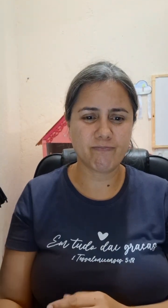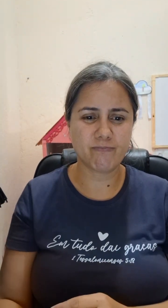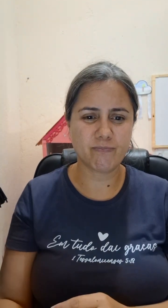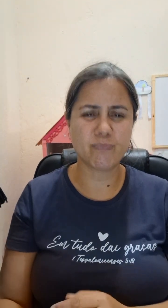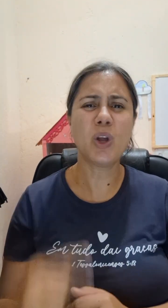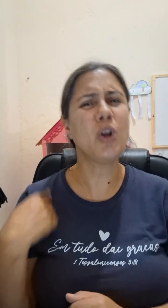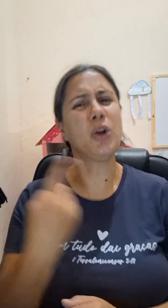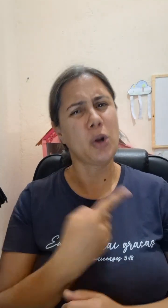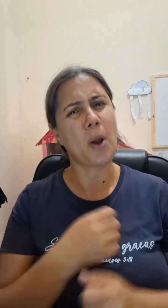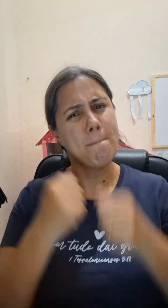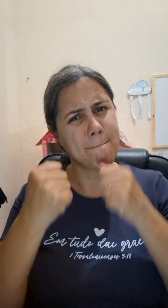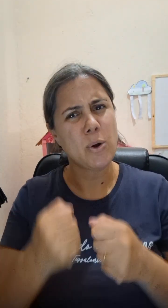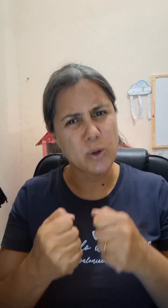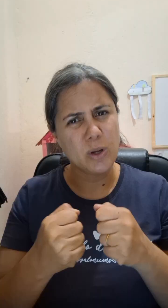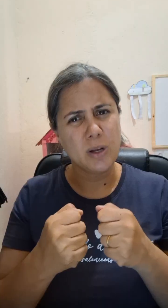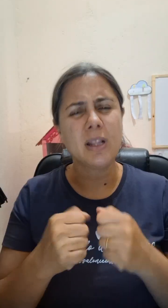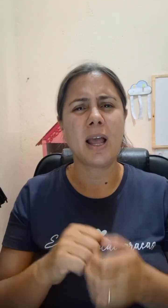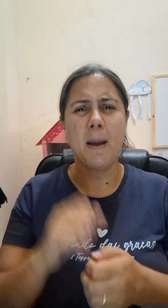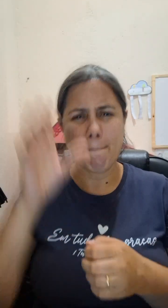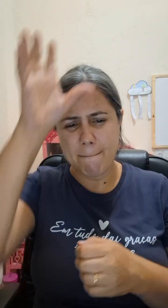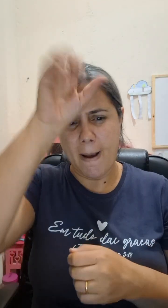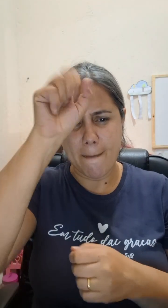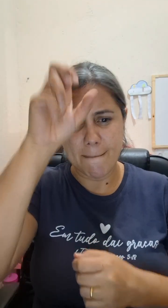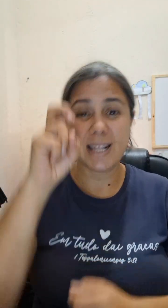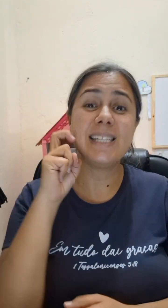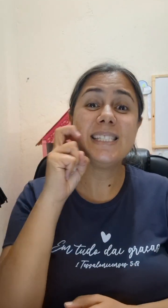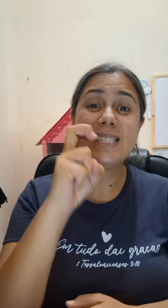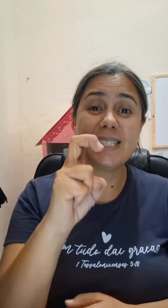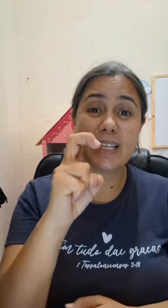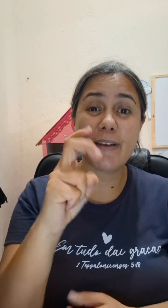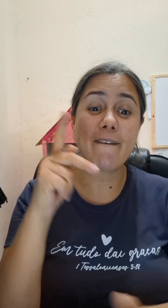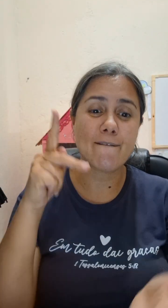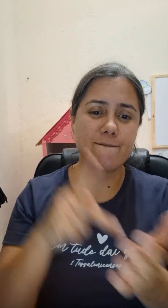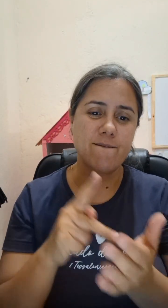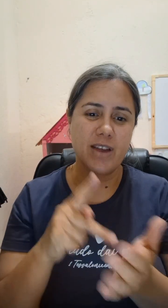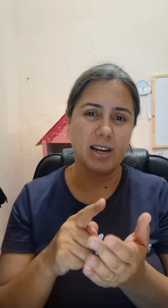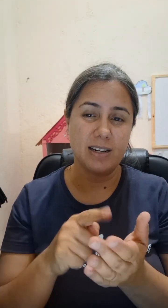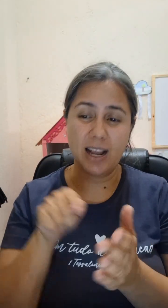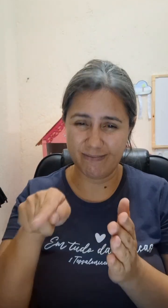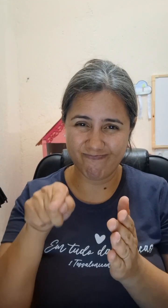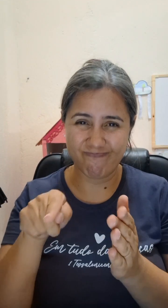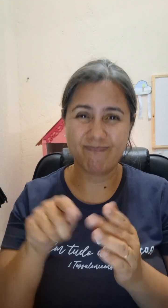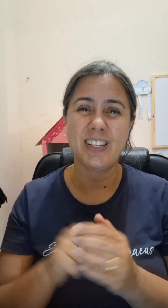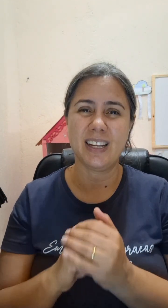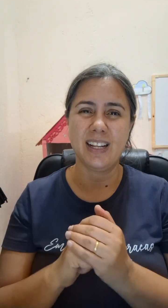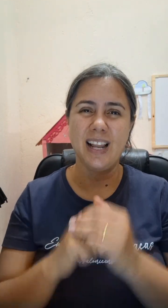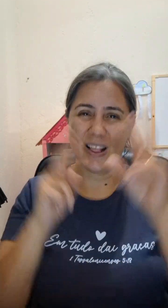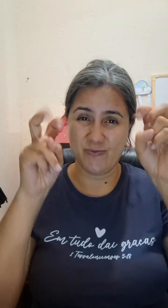povo. Nós podemos aprender 5 verdades